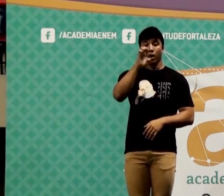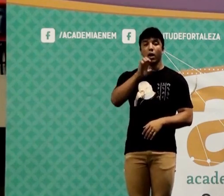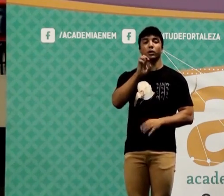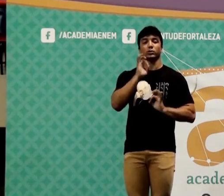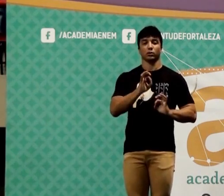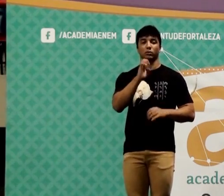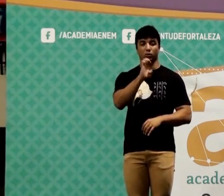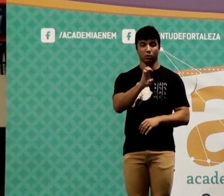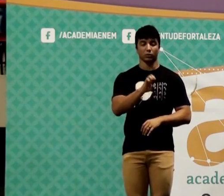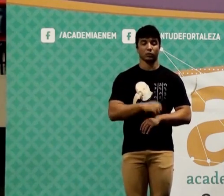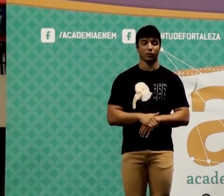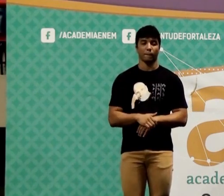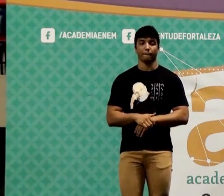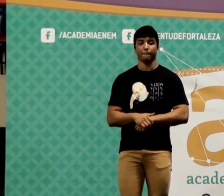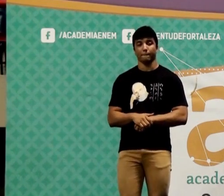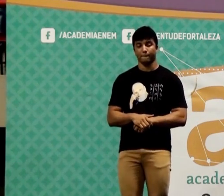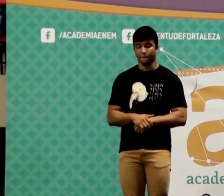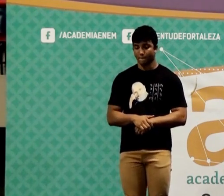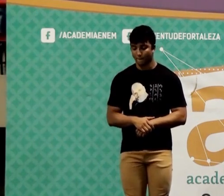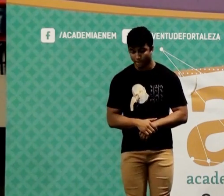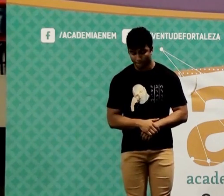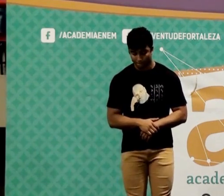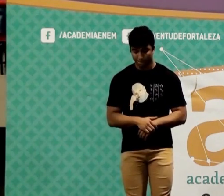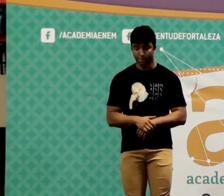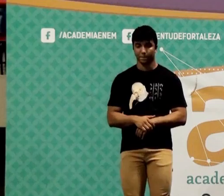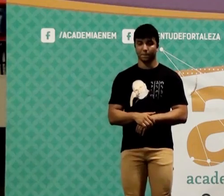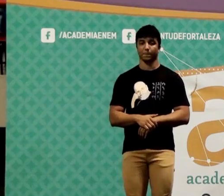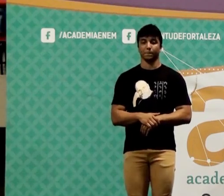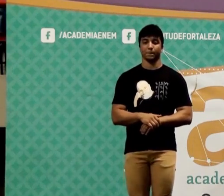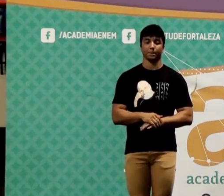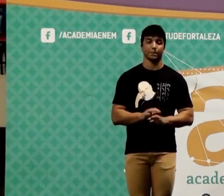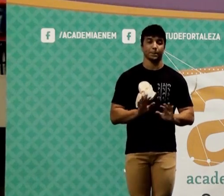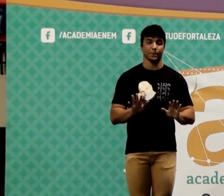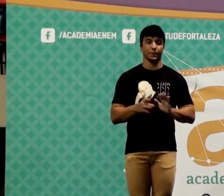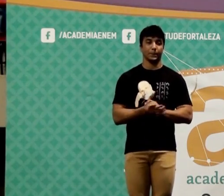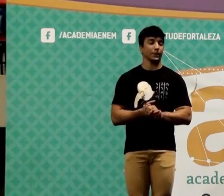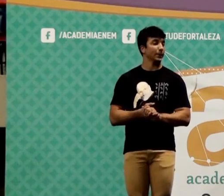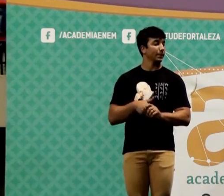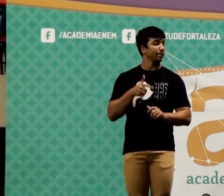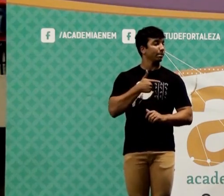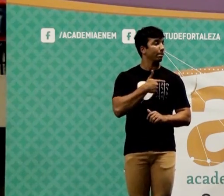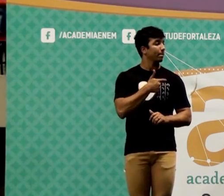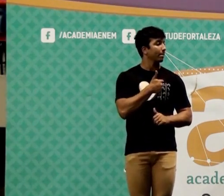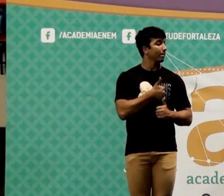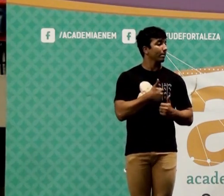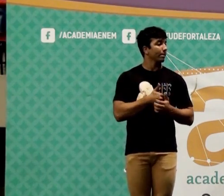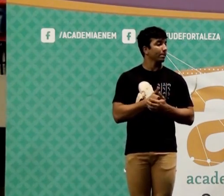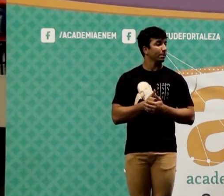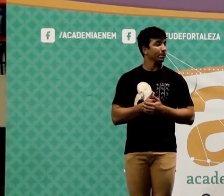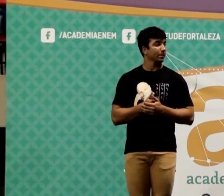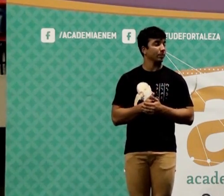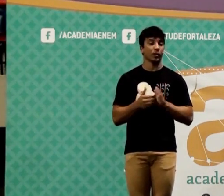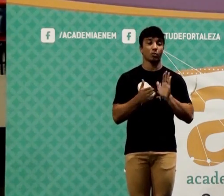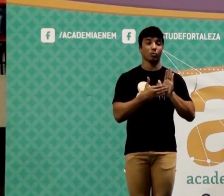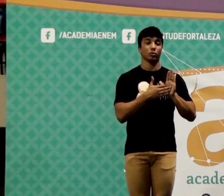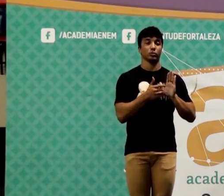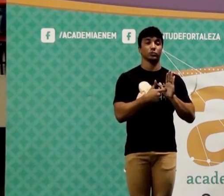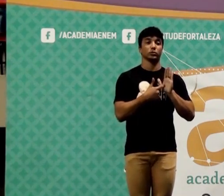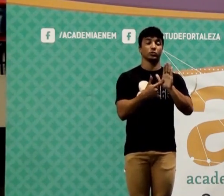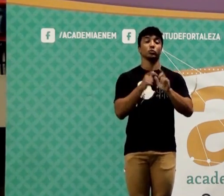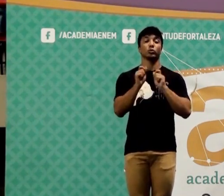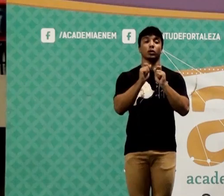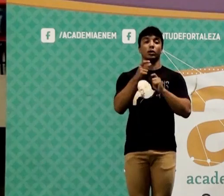pequeno proprietário. Tá certo? Então ele procura outra pessoa mais poderosa para protegê-lo. Então